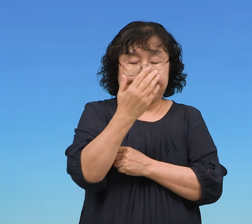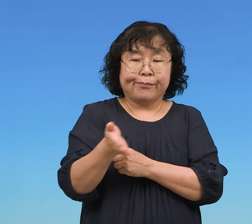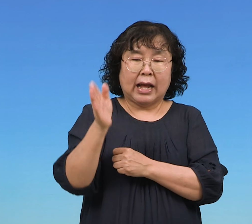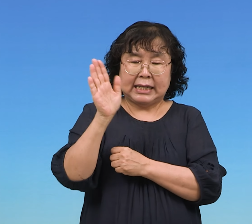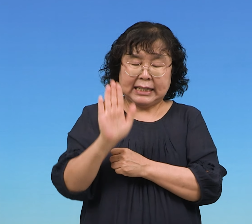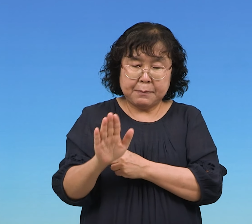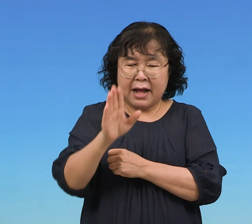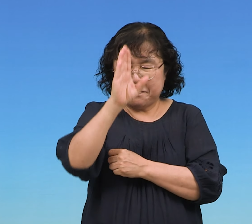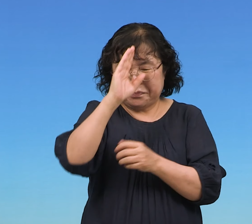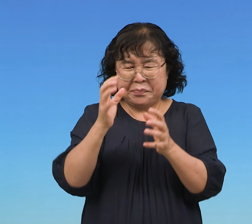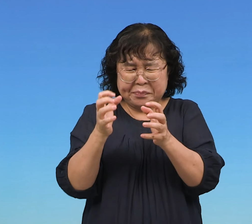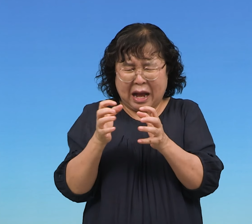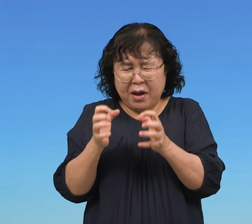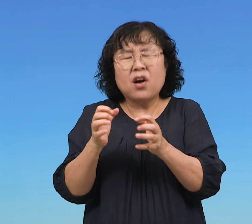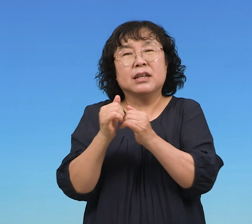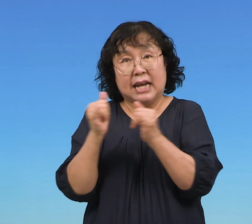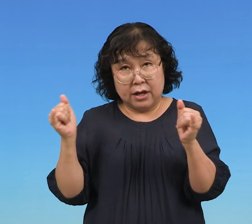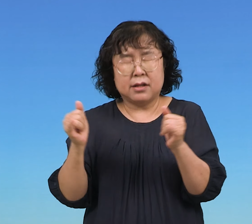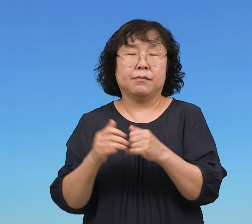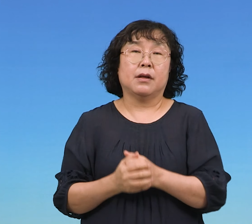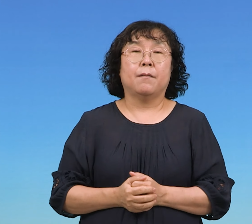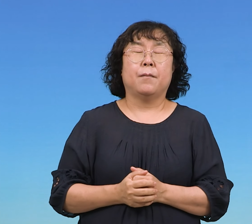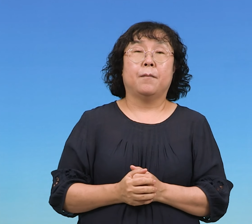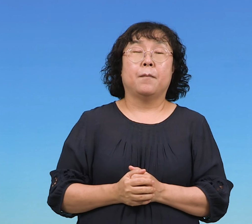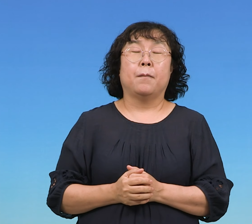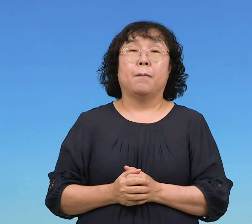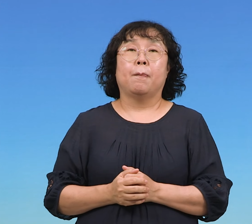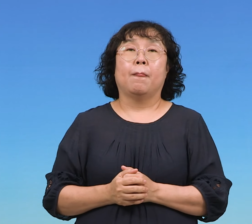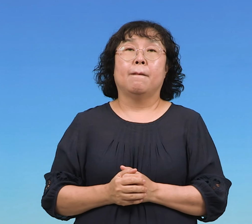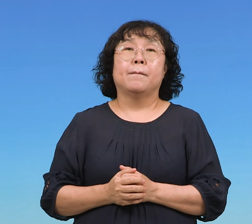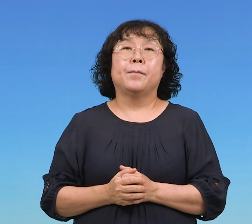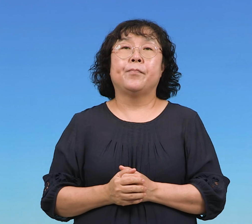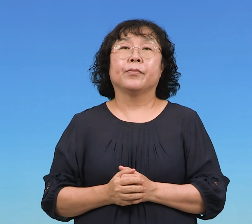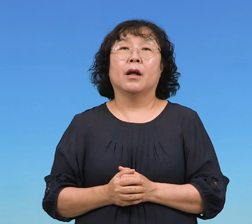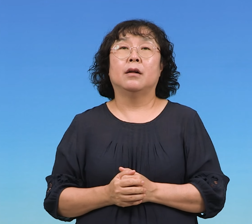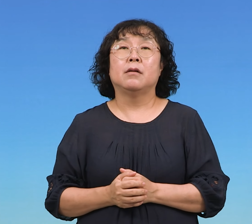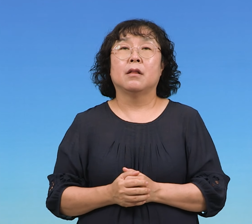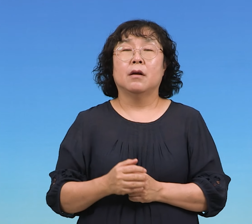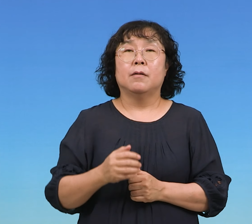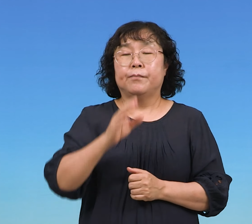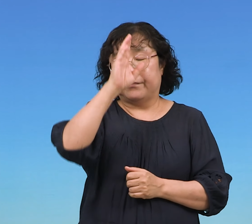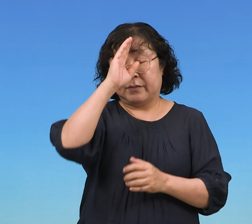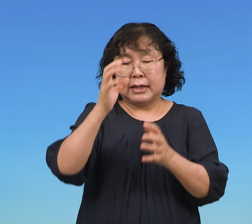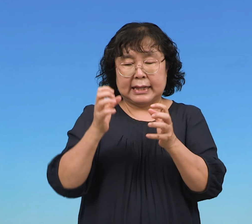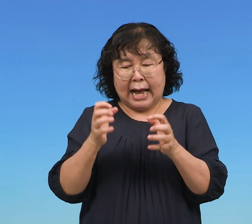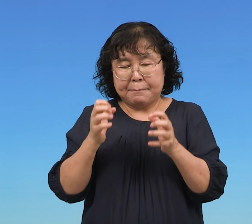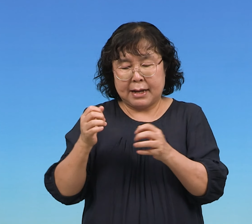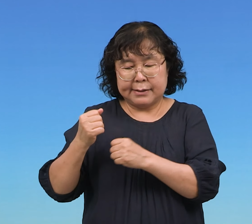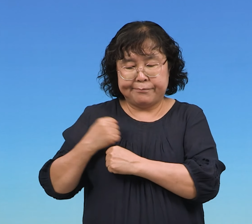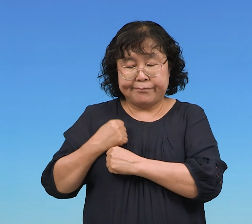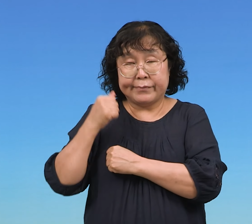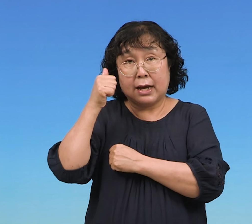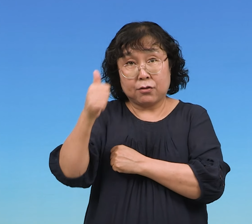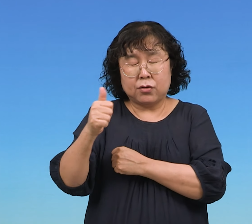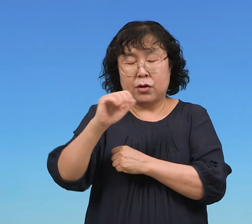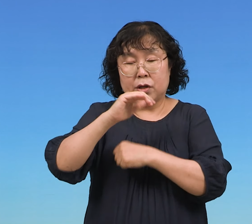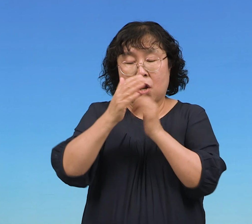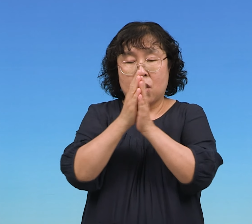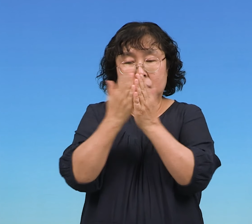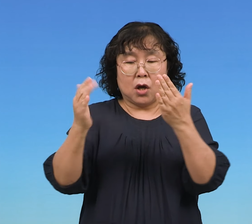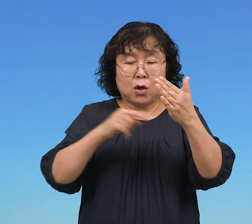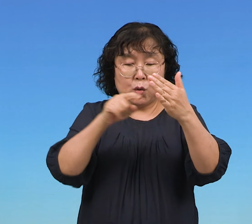참 이게 저희들에게 의미가 있는 게요, 그리고 저는 이런 생각을 해요. 나하만 장군은요, 성경에